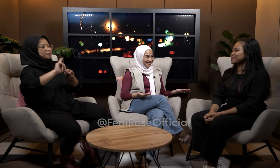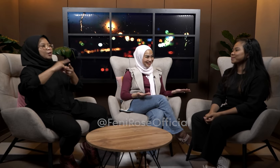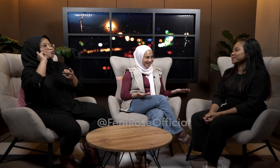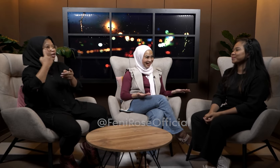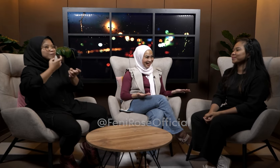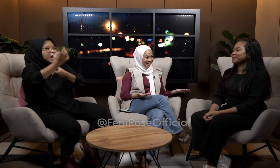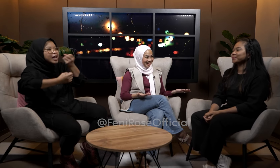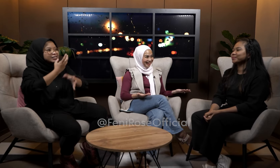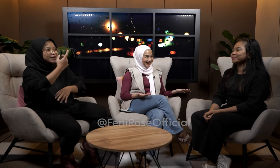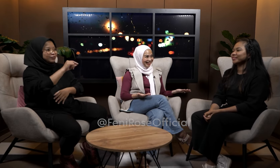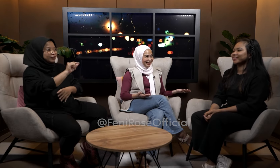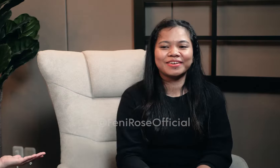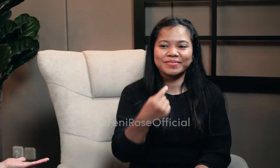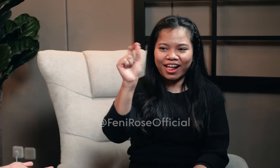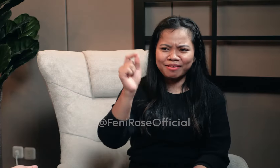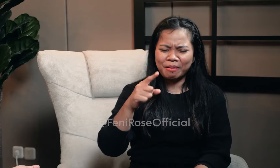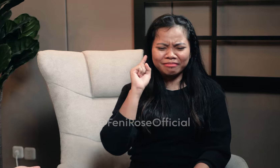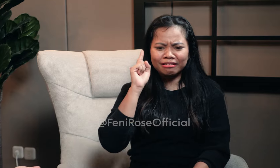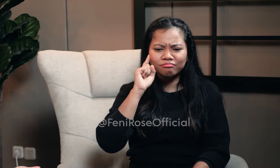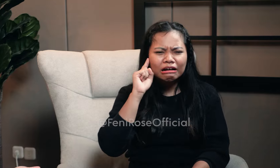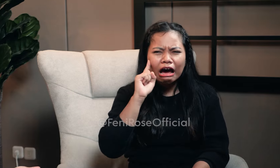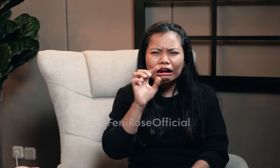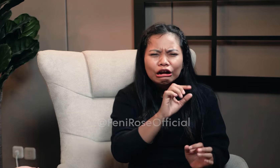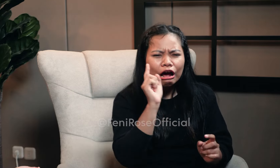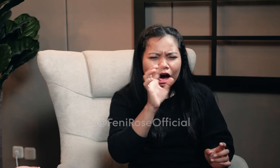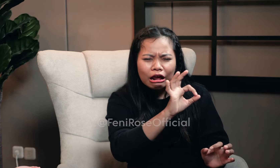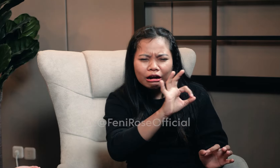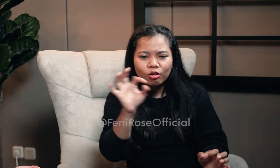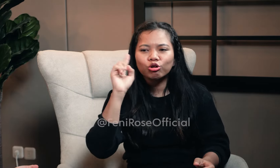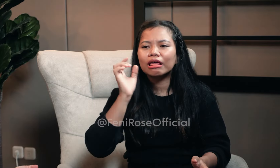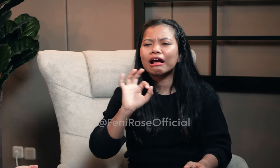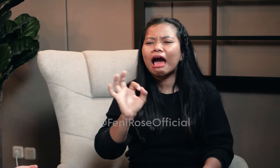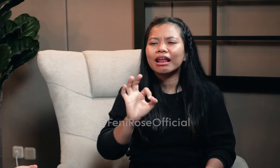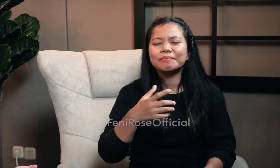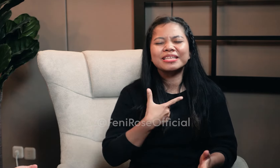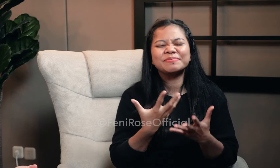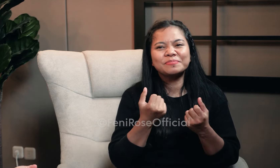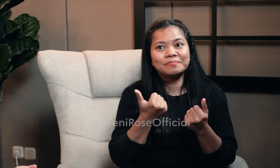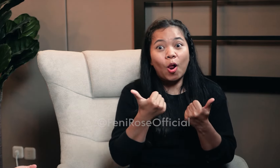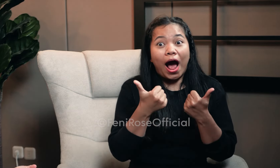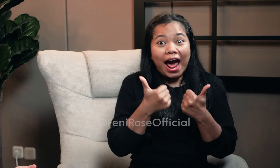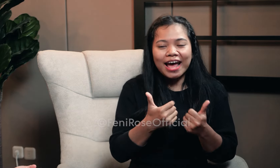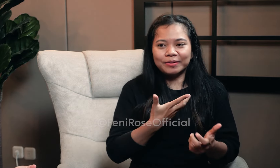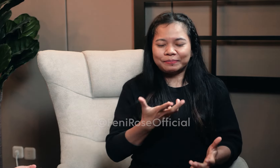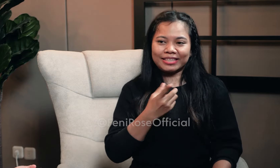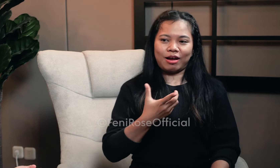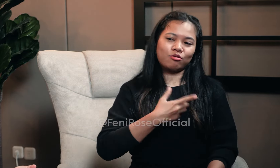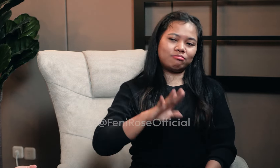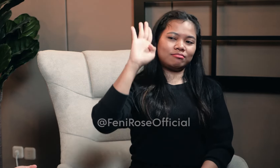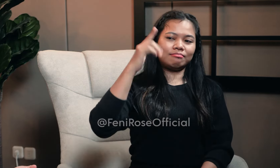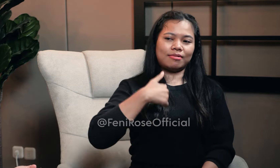begitu ya betul sekali sebab banyak sih dengar dengar dengar orang-orang dengar yang menyampaikan